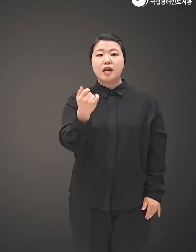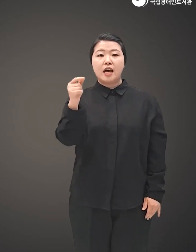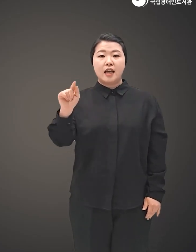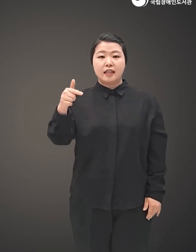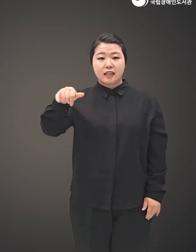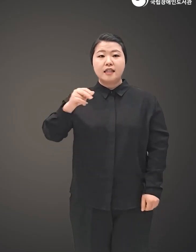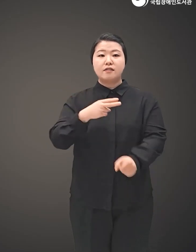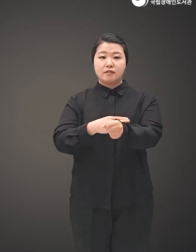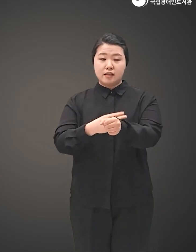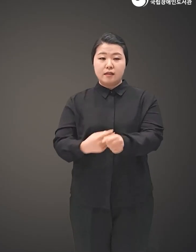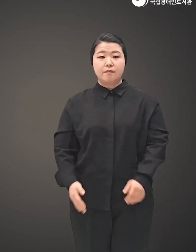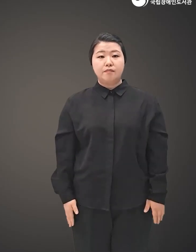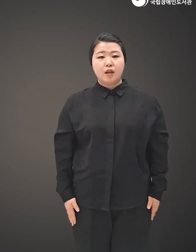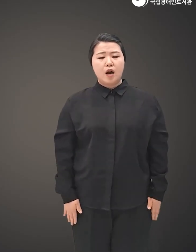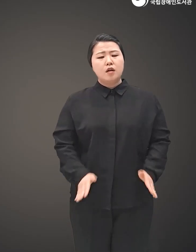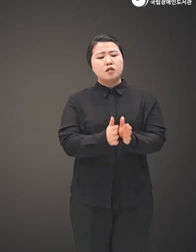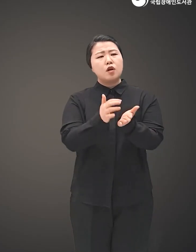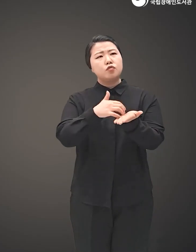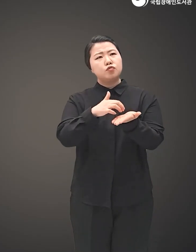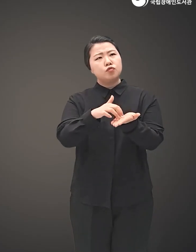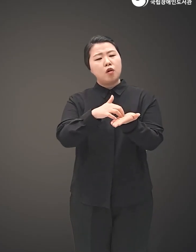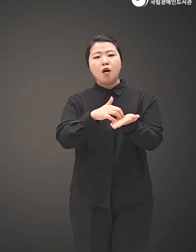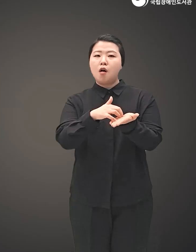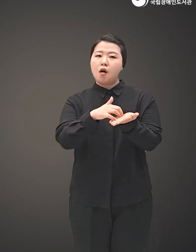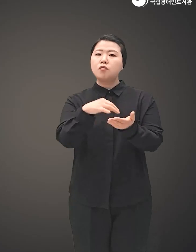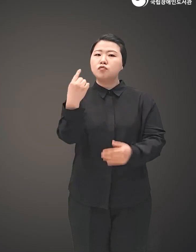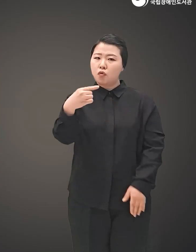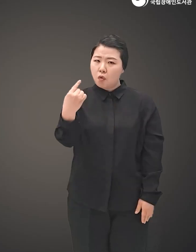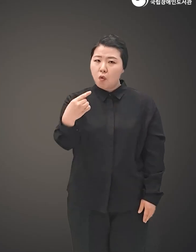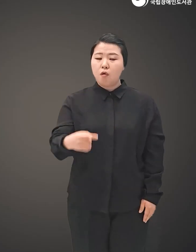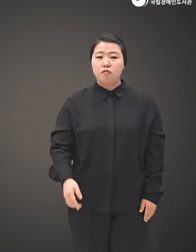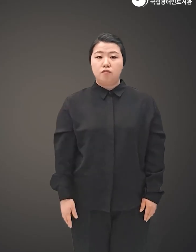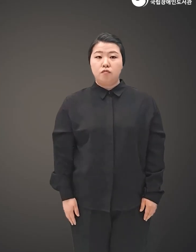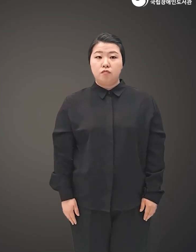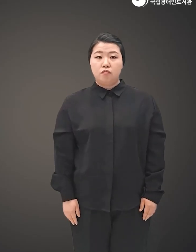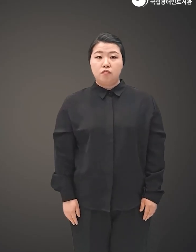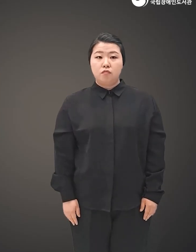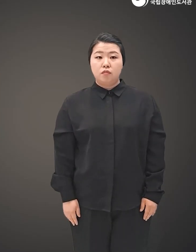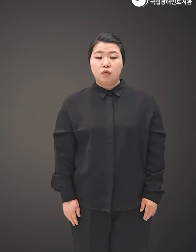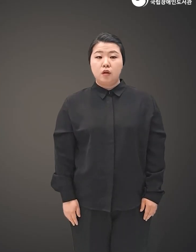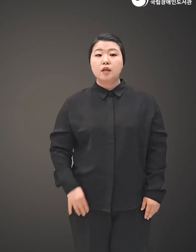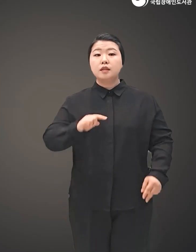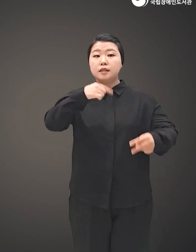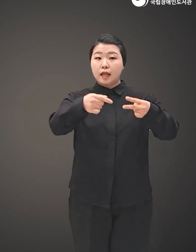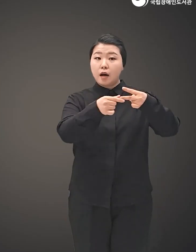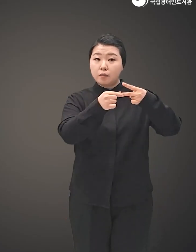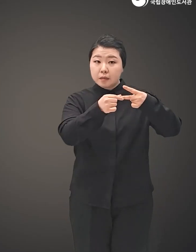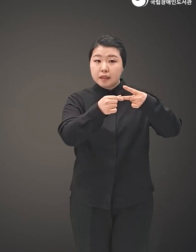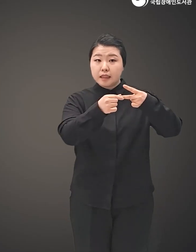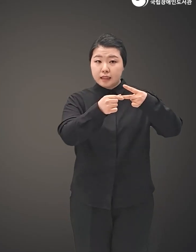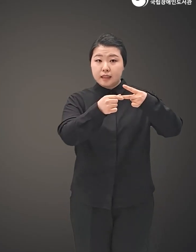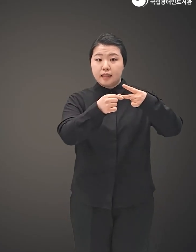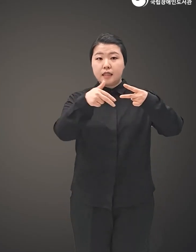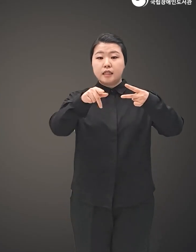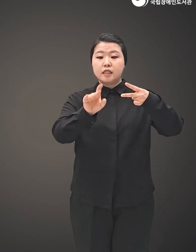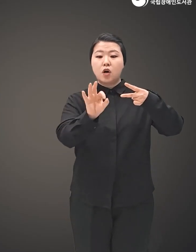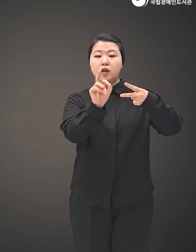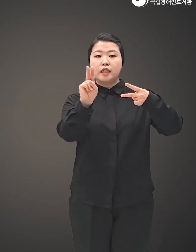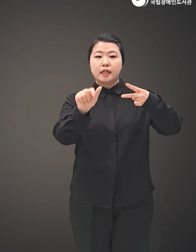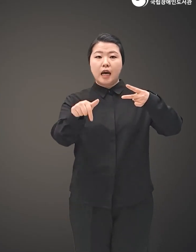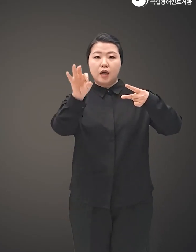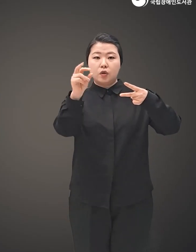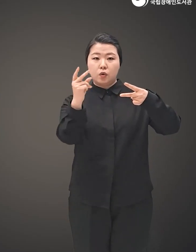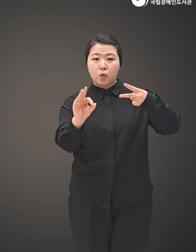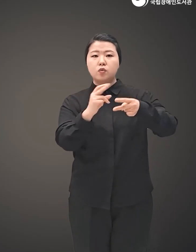차은기 선생님이에요. 집필한 책이 1000권이거든요. 1000권. 그 다음이 다산 정양희